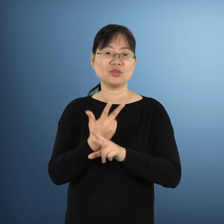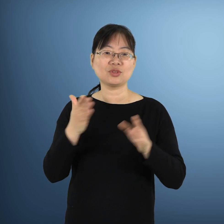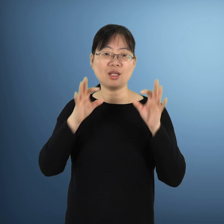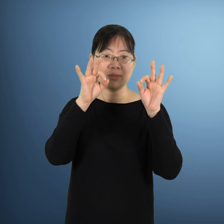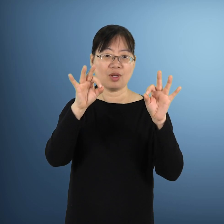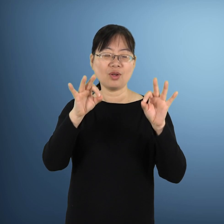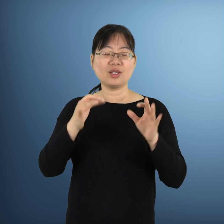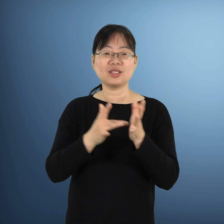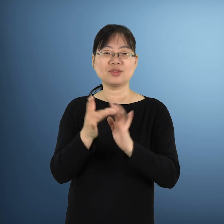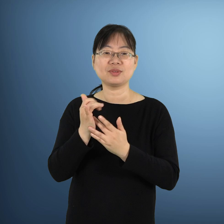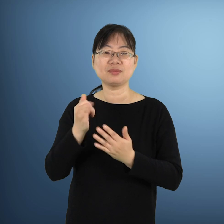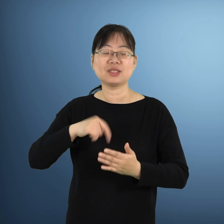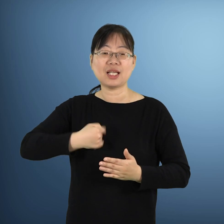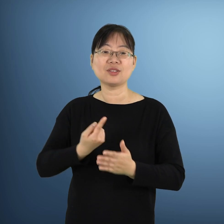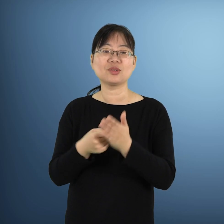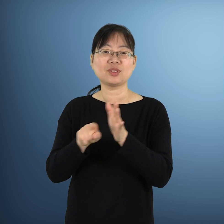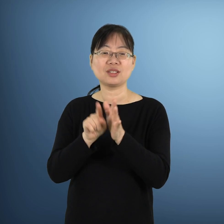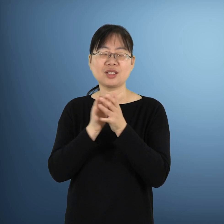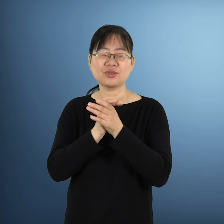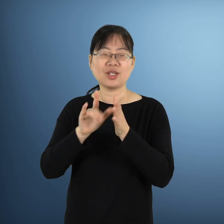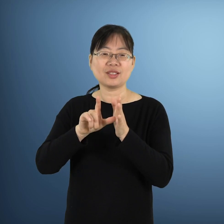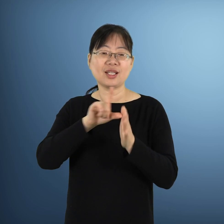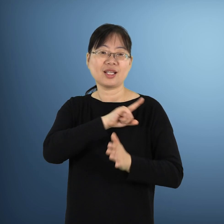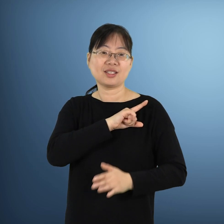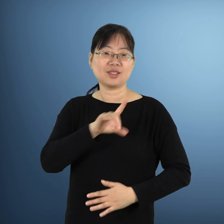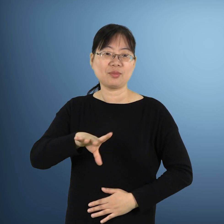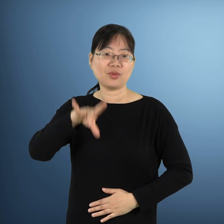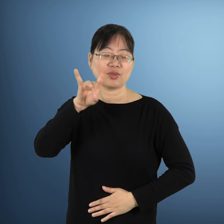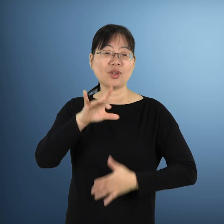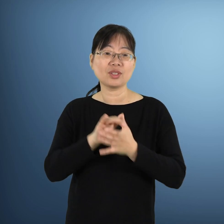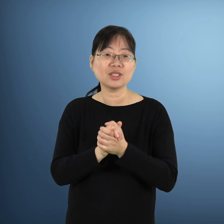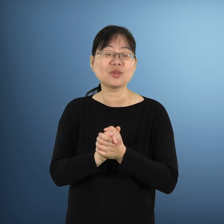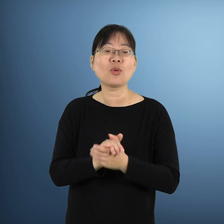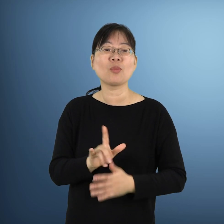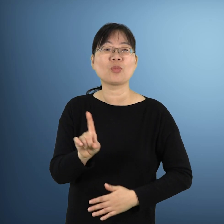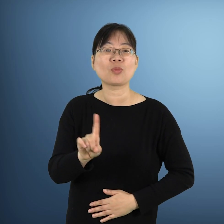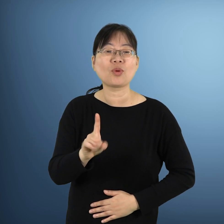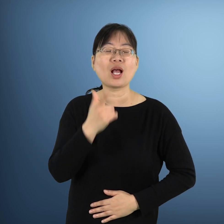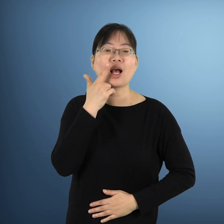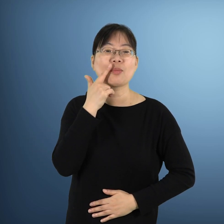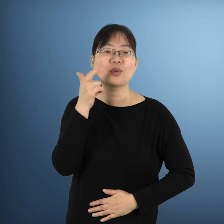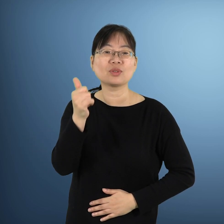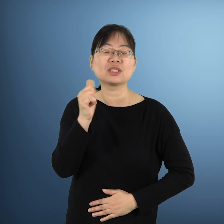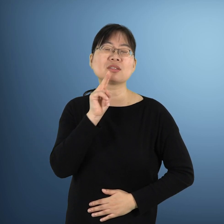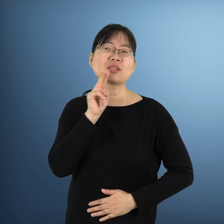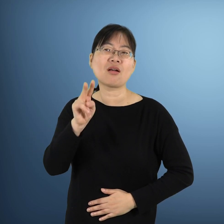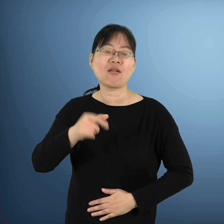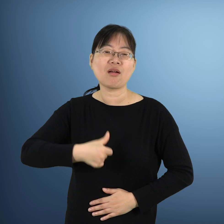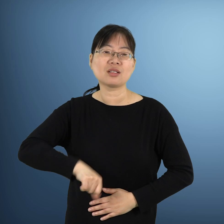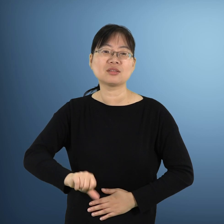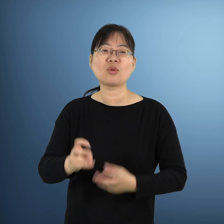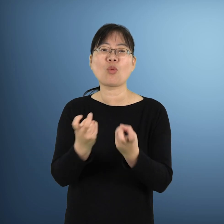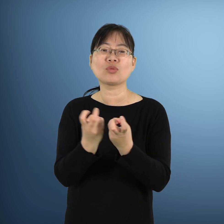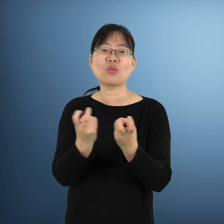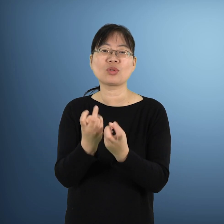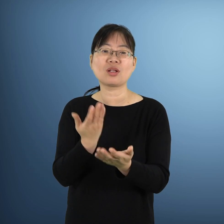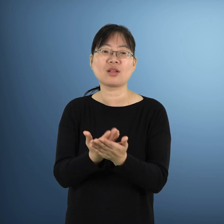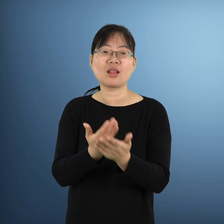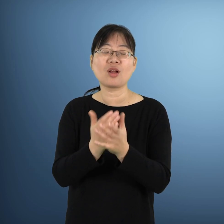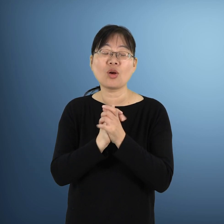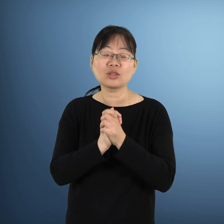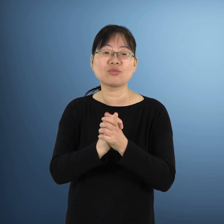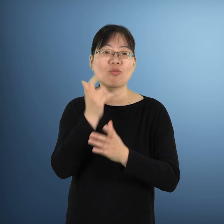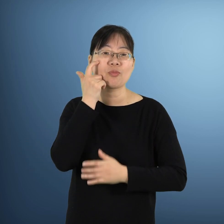예수님이 자신을 위해서 기도하면서 가장 먼저 기도했던 것이 아버지의 아들을 어떻게 해달라고